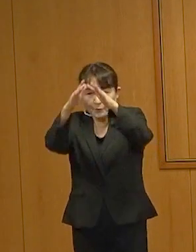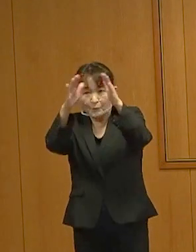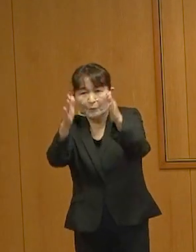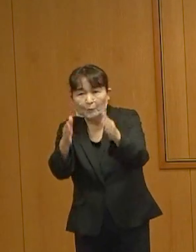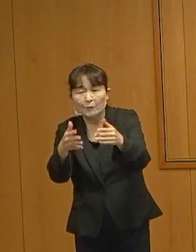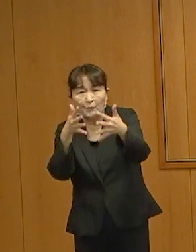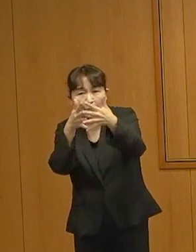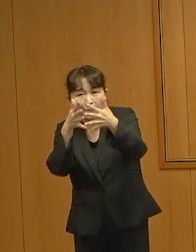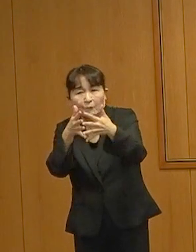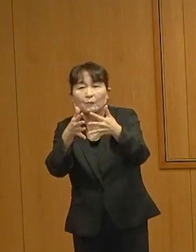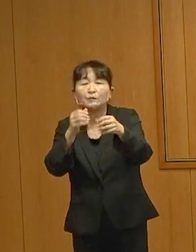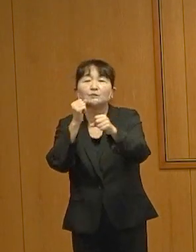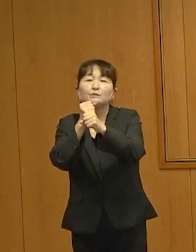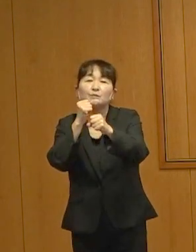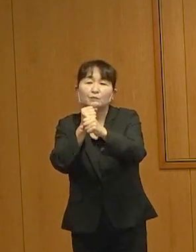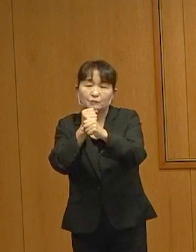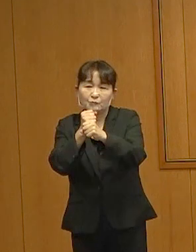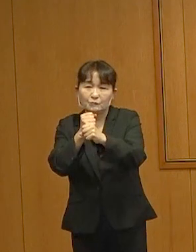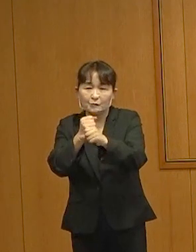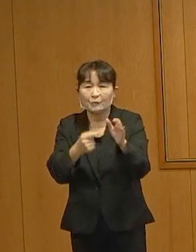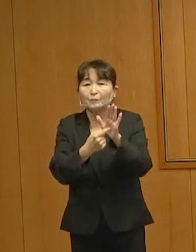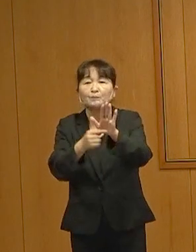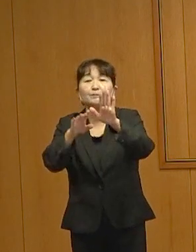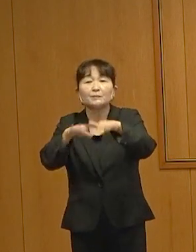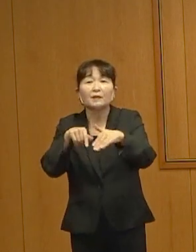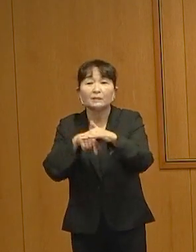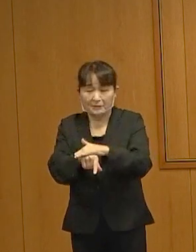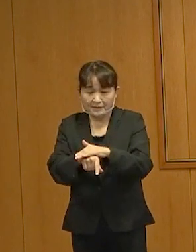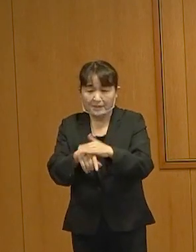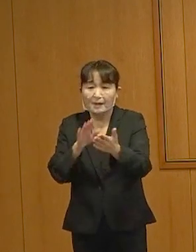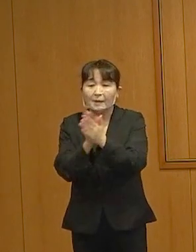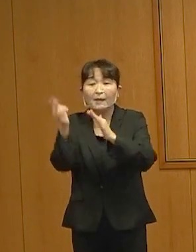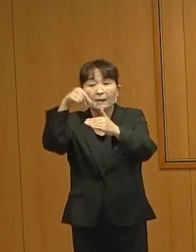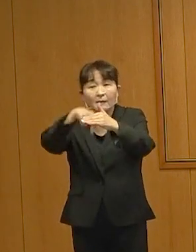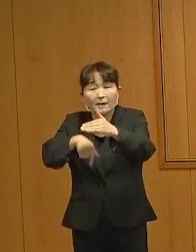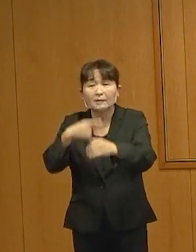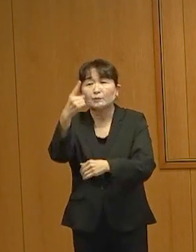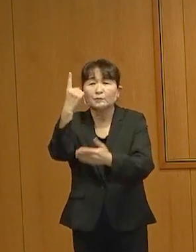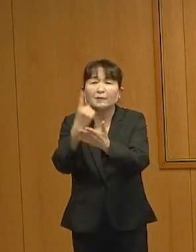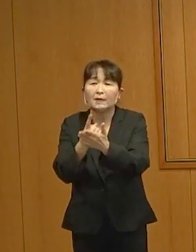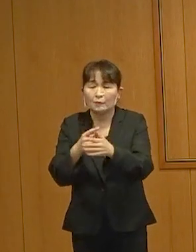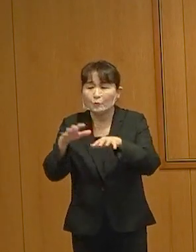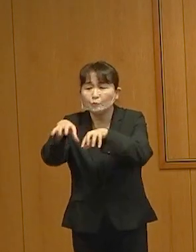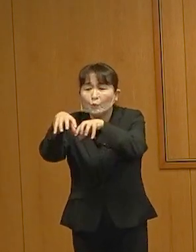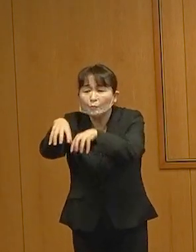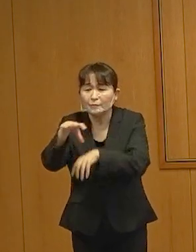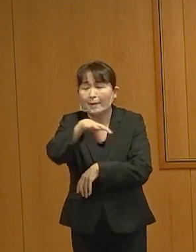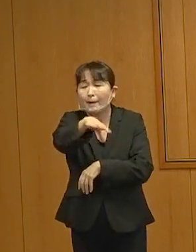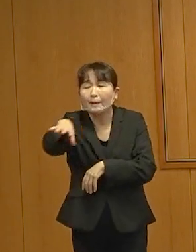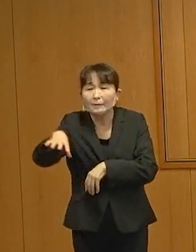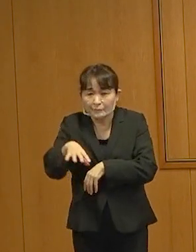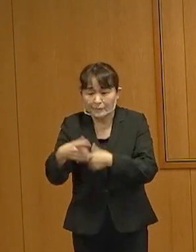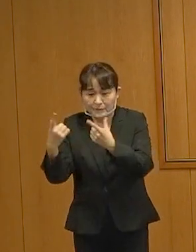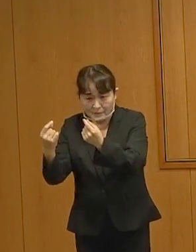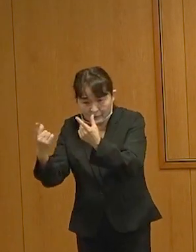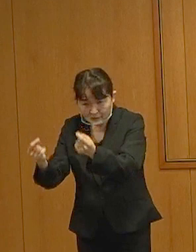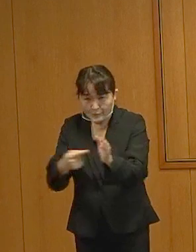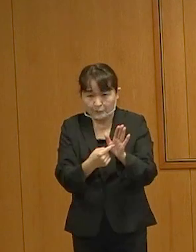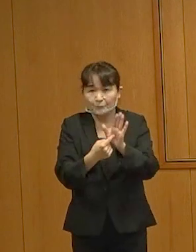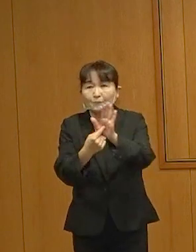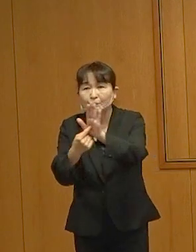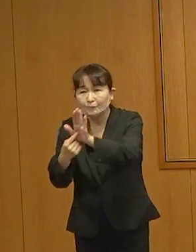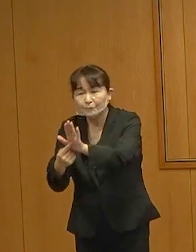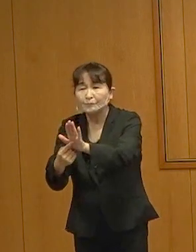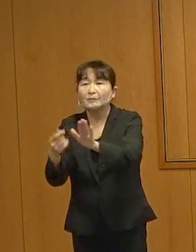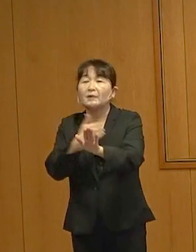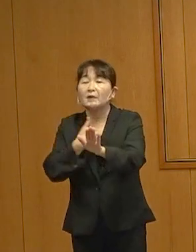というところでありますから、まあ、やっぱり県内に一つしかない動物園、そういうものを、しっかりと提供するような努